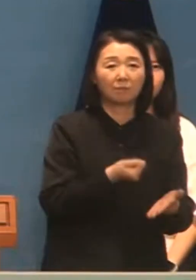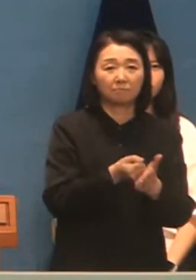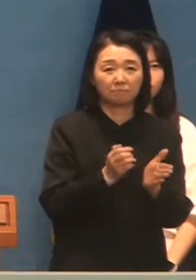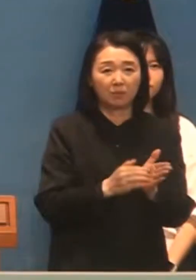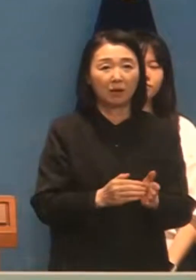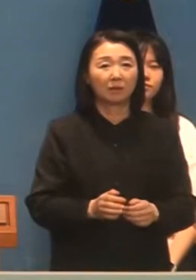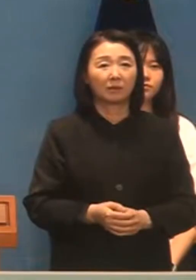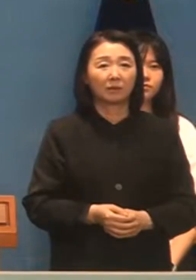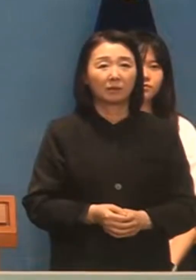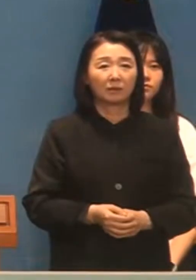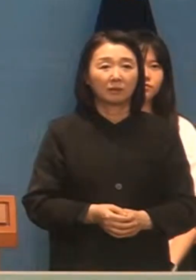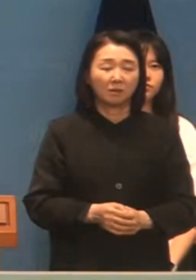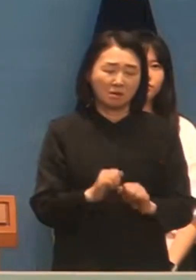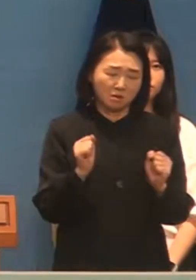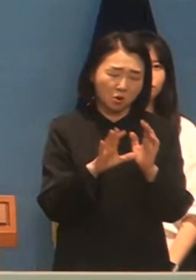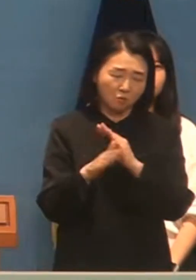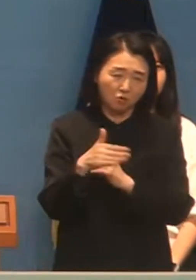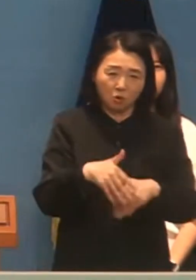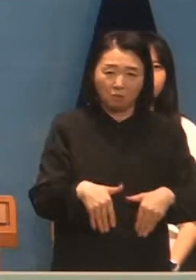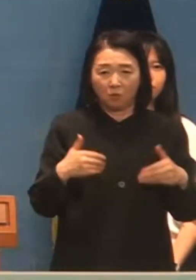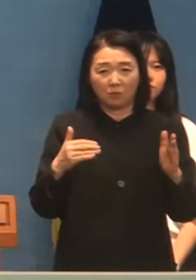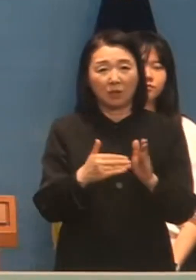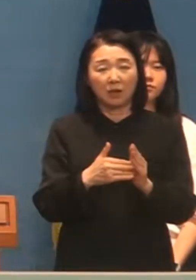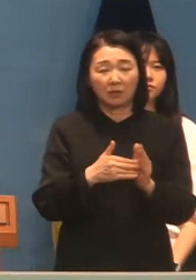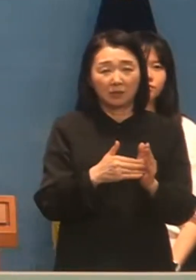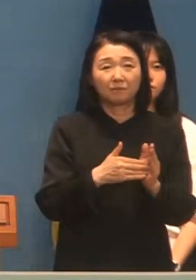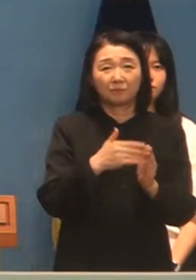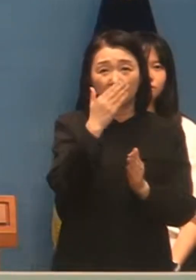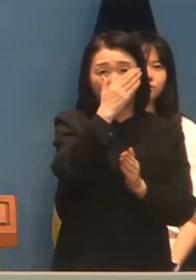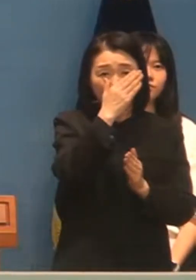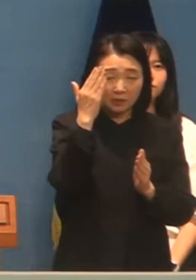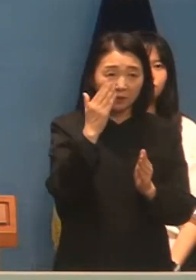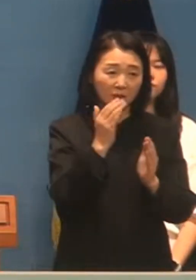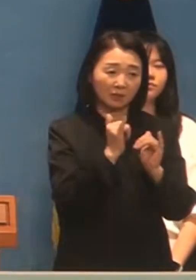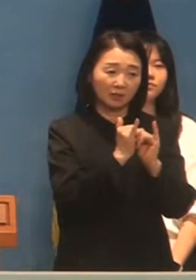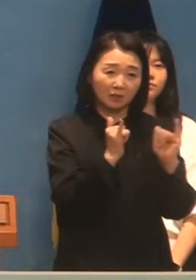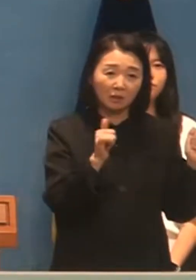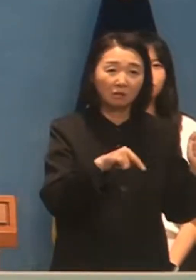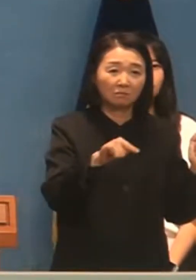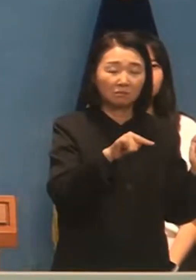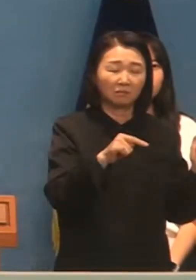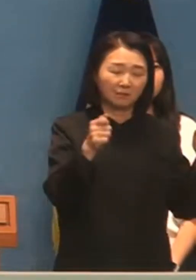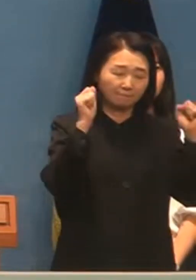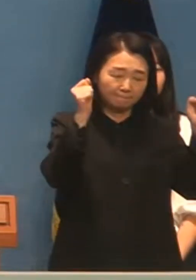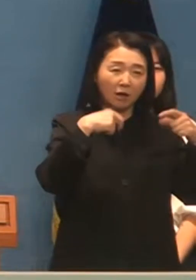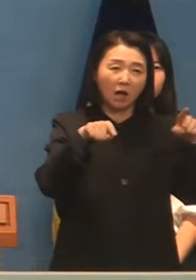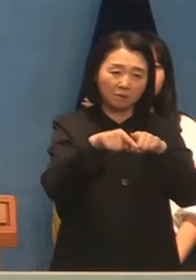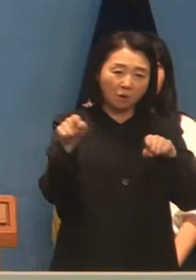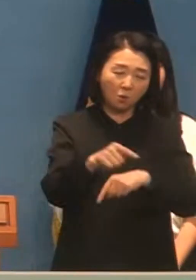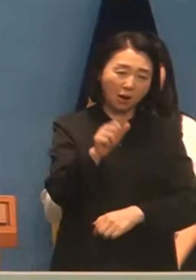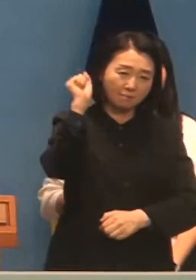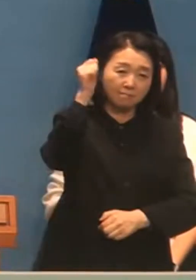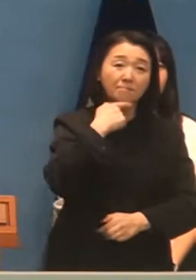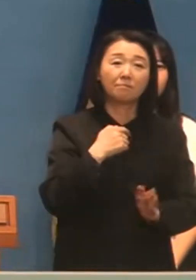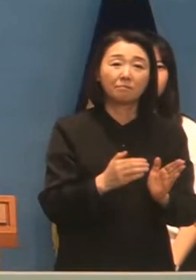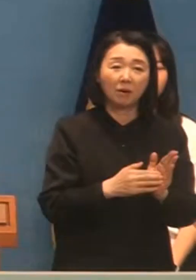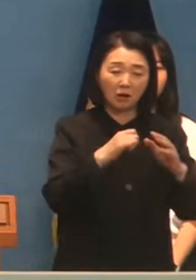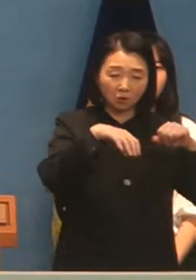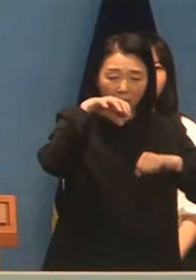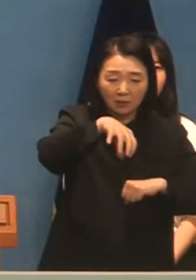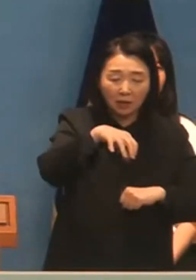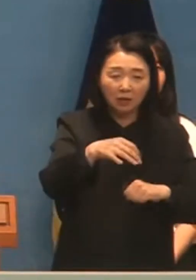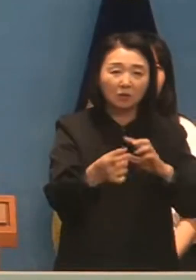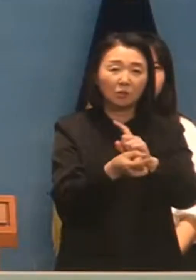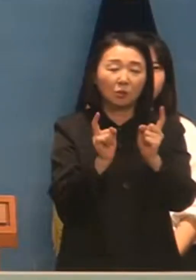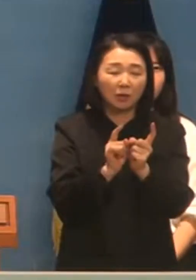결의였습니다. 추운 겨울부터 봄까지 청년 대학생들은 언제나 응원봉을 들고 광장을 채웠습니다. 광장에서 우리는